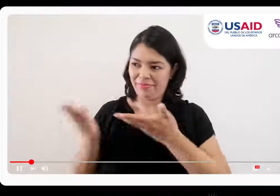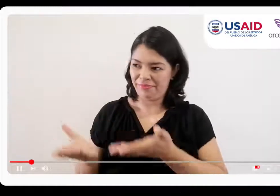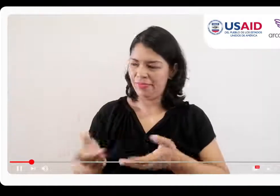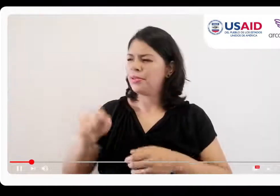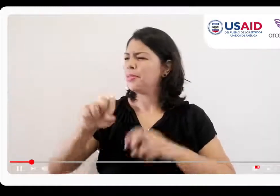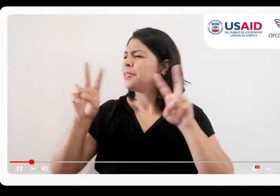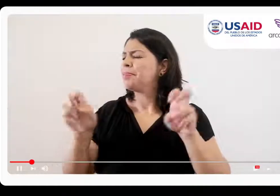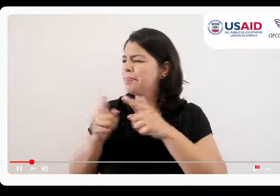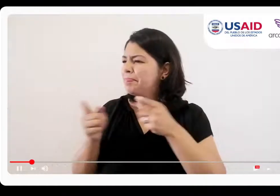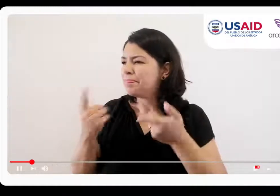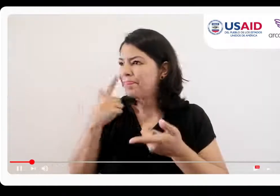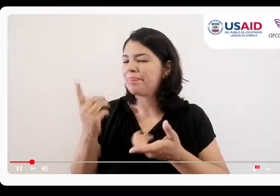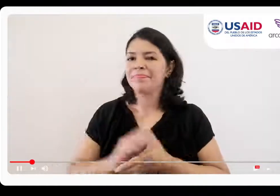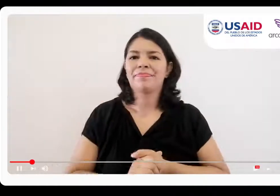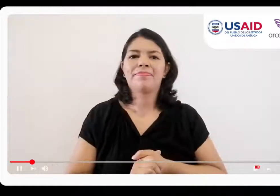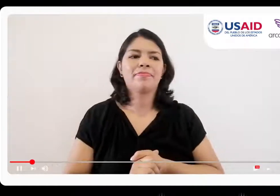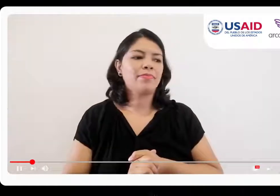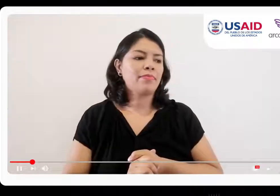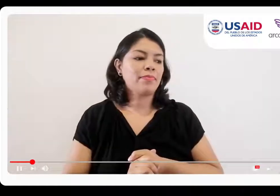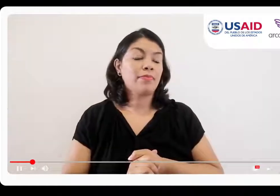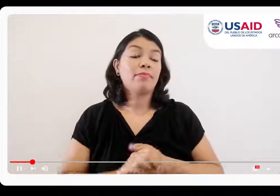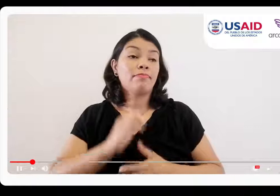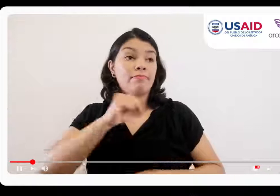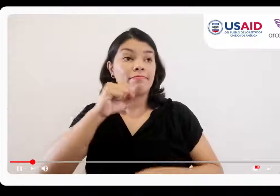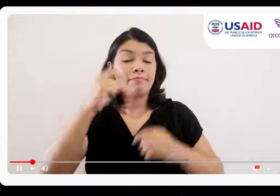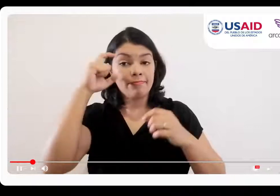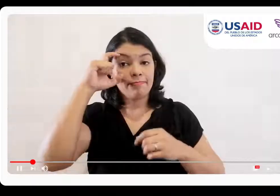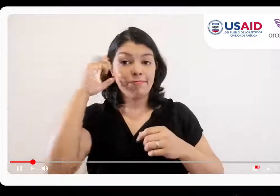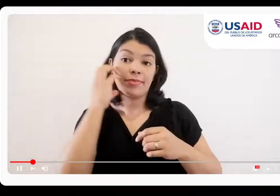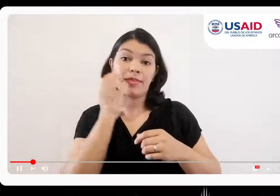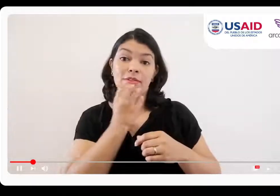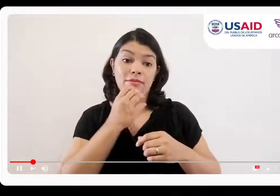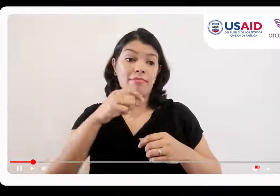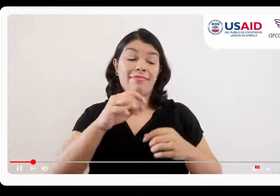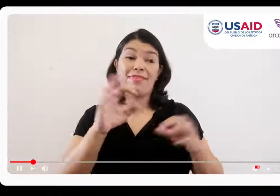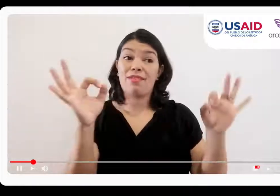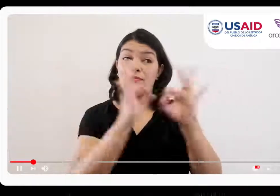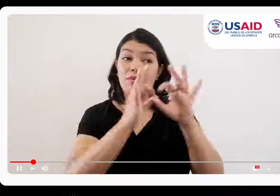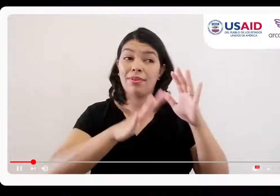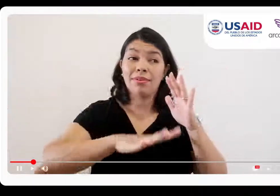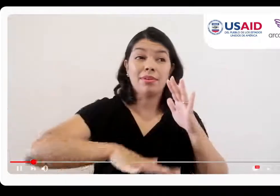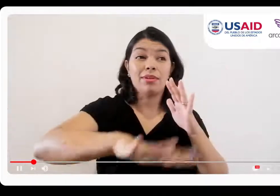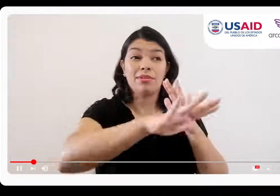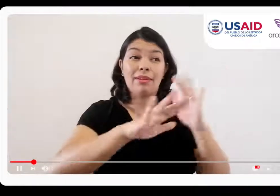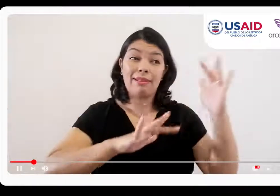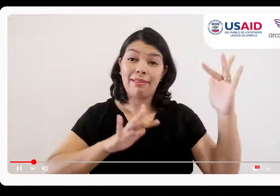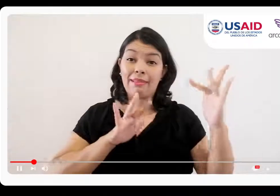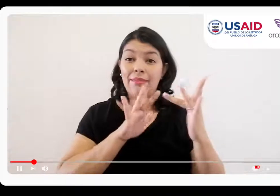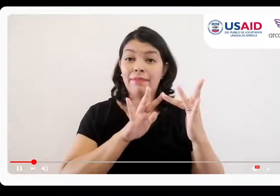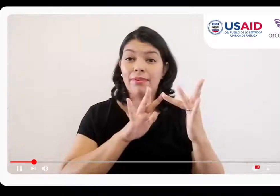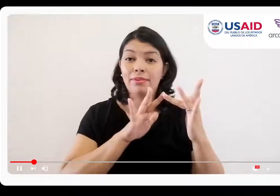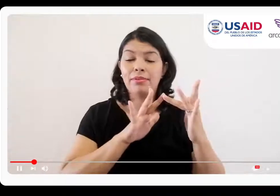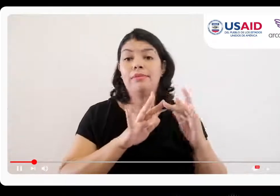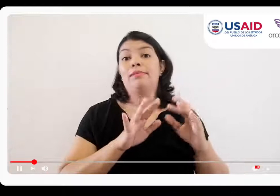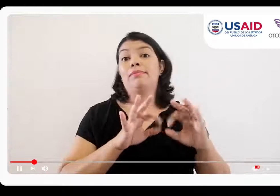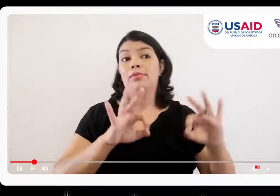poco acerca del tema de hoy. Muy importante, Diego, la inclusión del enfoque territorial y diferencial